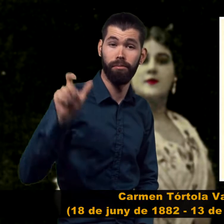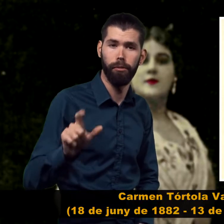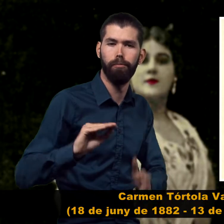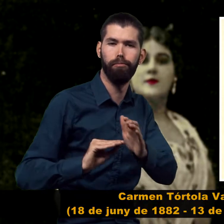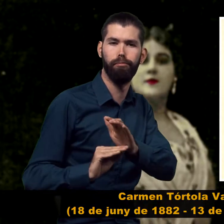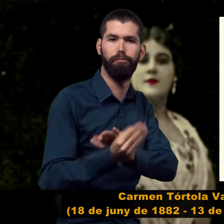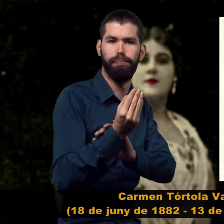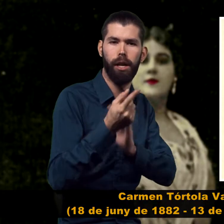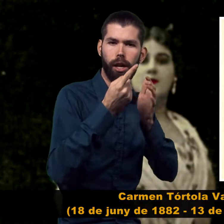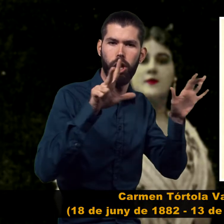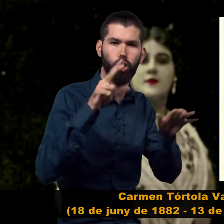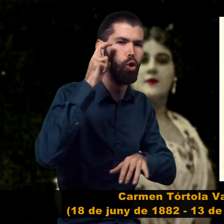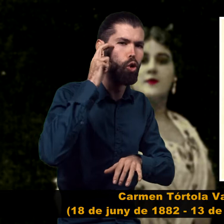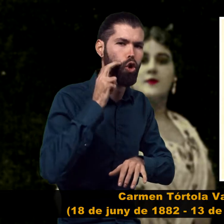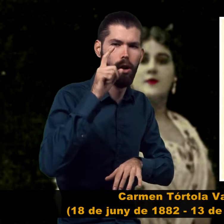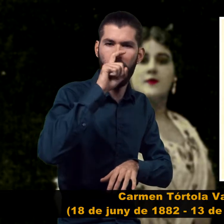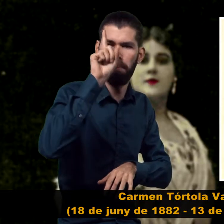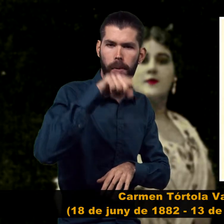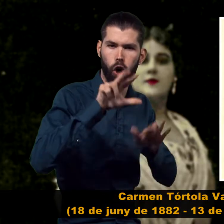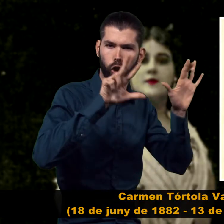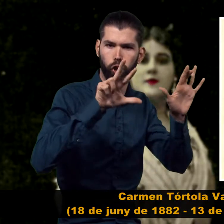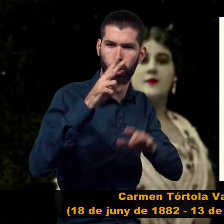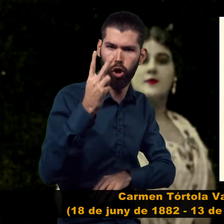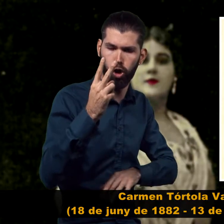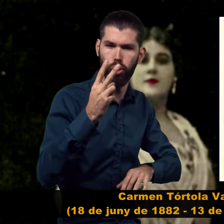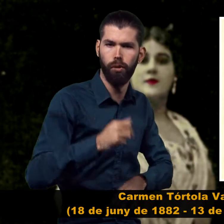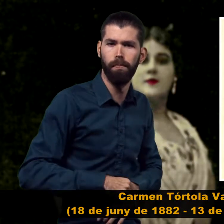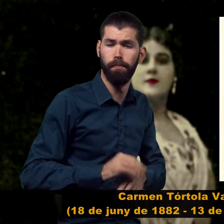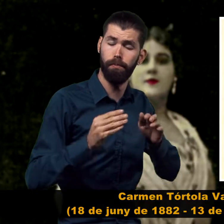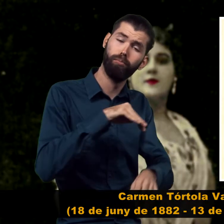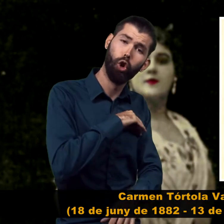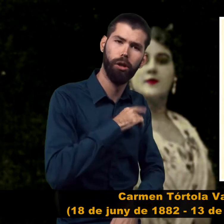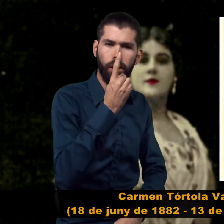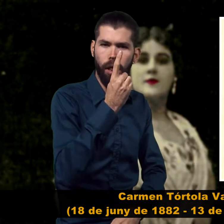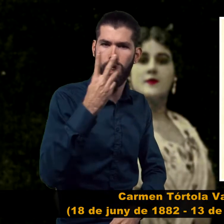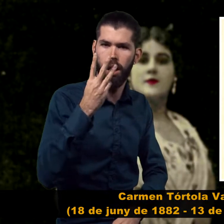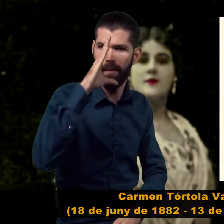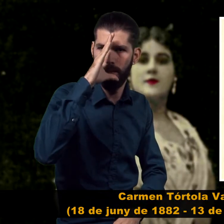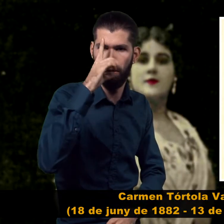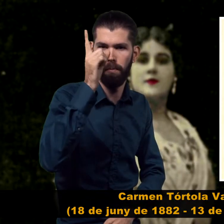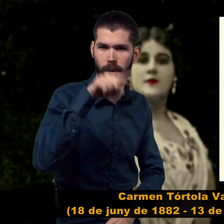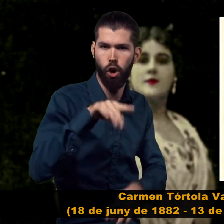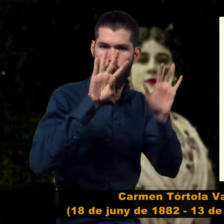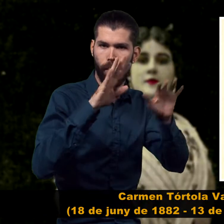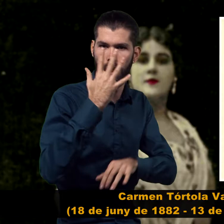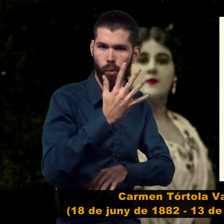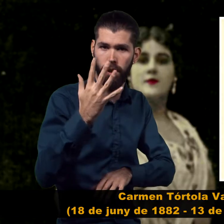Carmen Tórtola Valencia, 18 de juny de 1882, 13 de febrer de 1955, va ser una